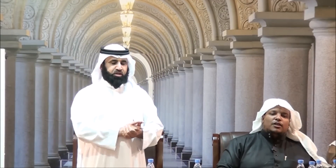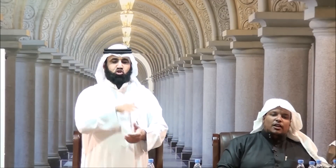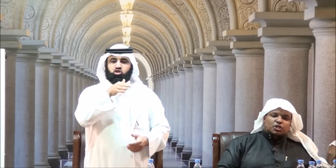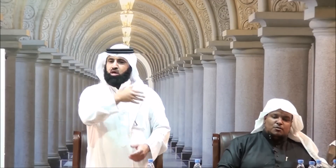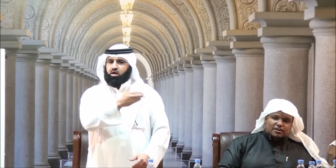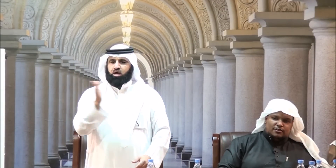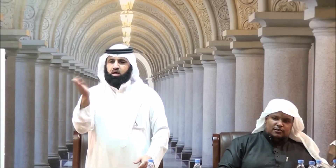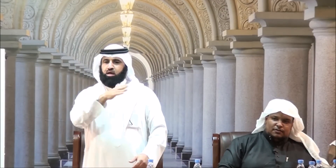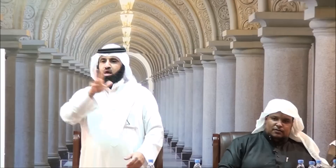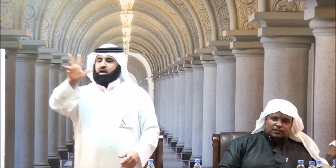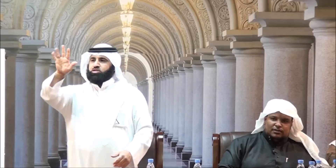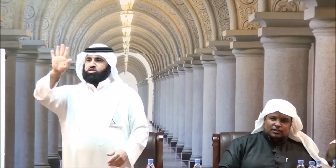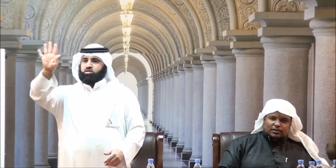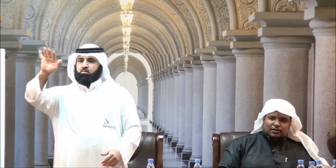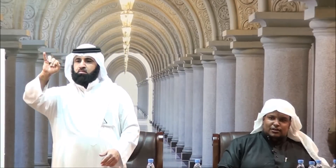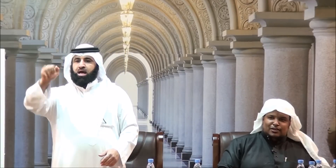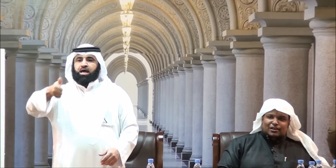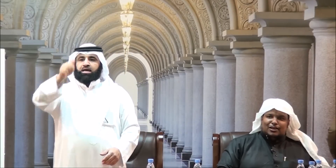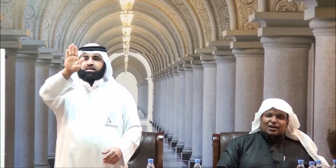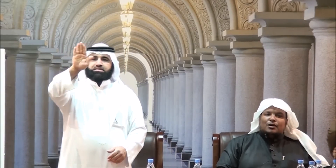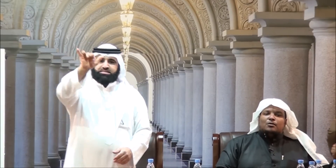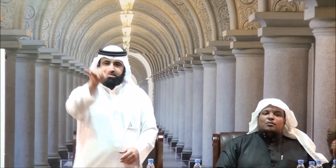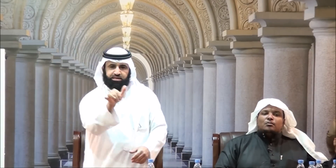الشيخ عبد الله الشماسي